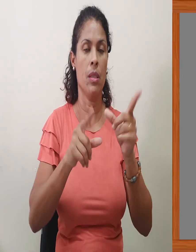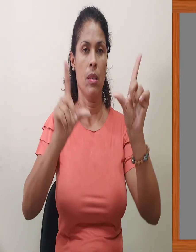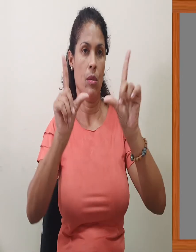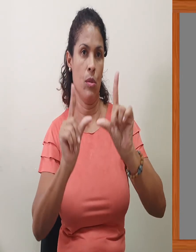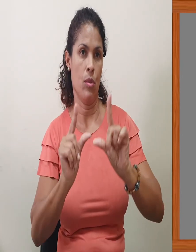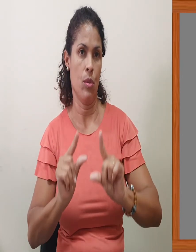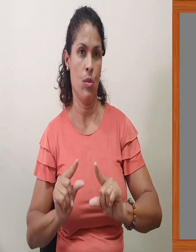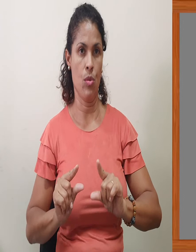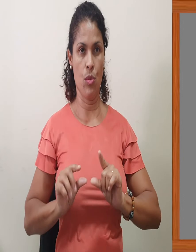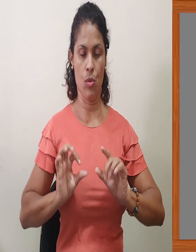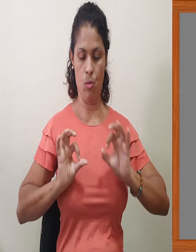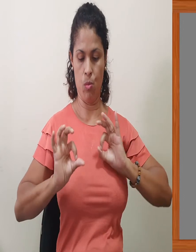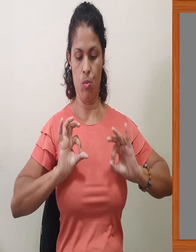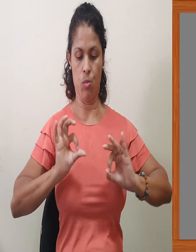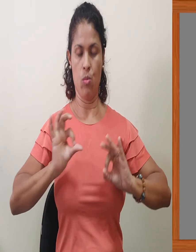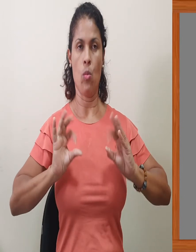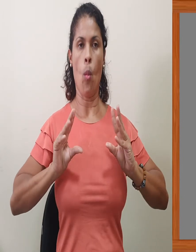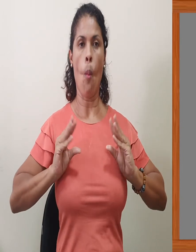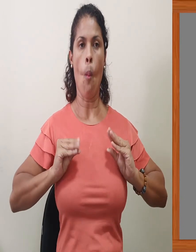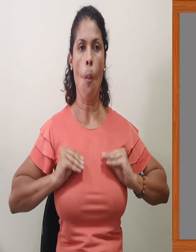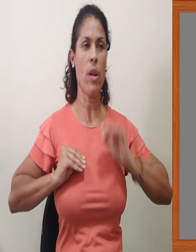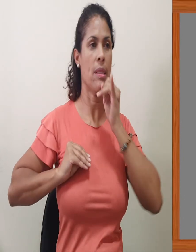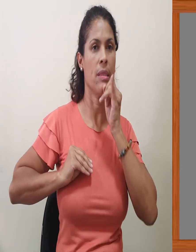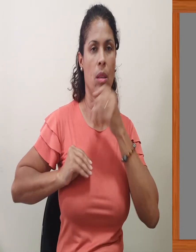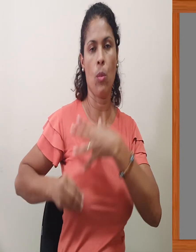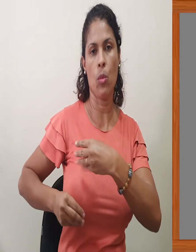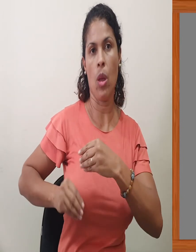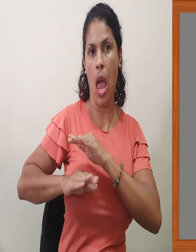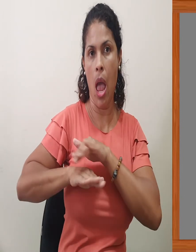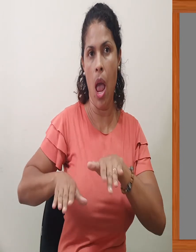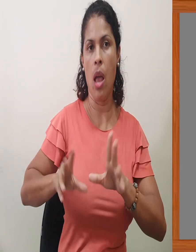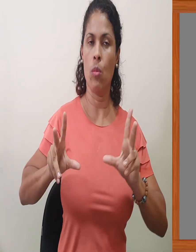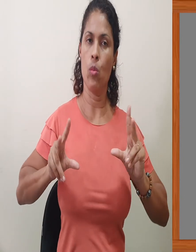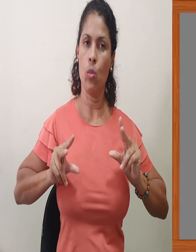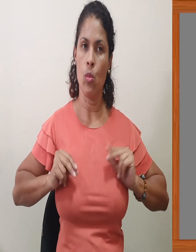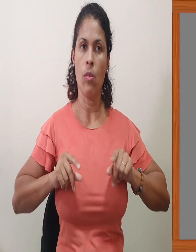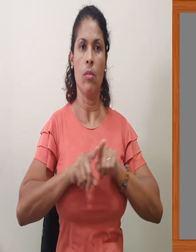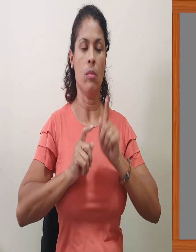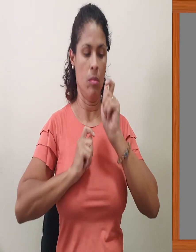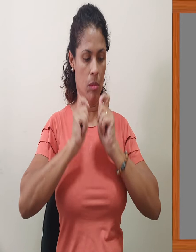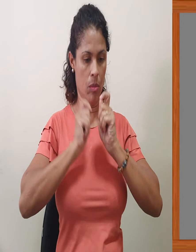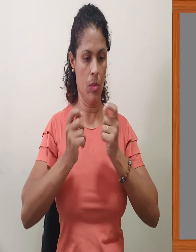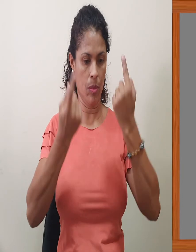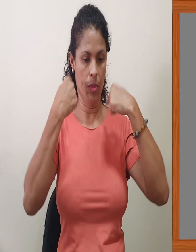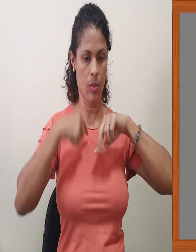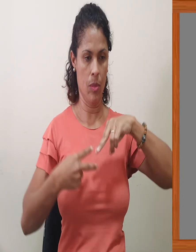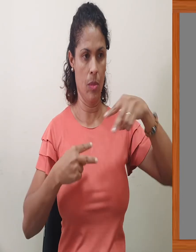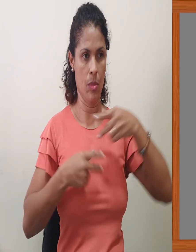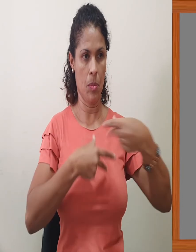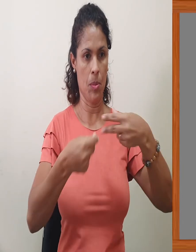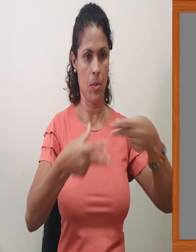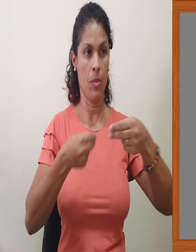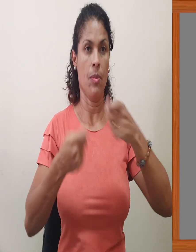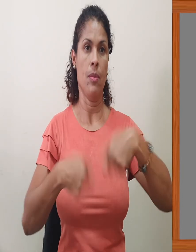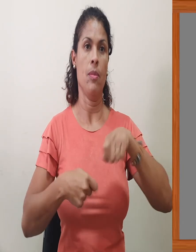envelhecidas, principalmente células intestinais e da pele. É responsável também pela regressão de glândulas mamárias